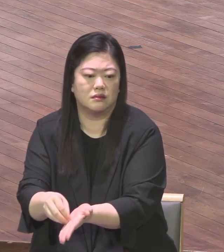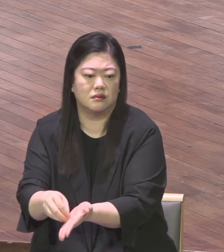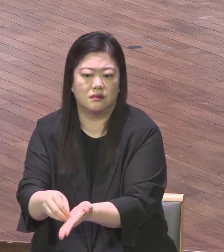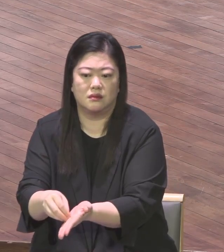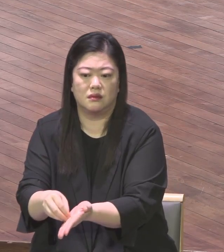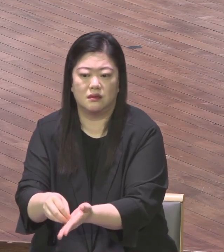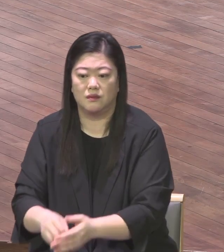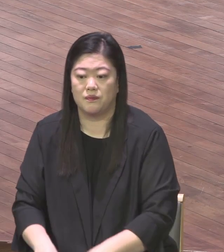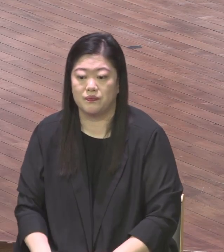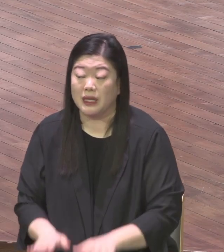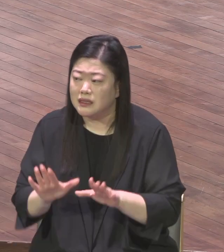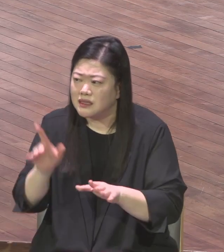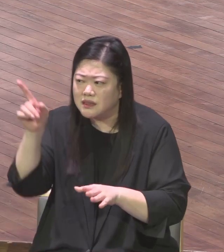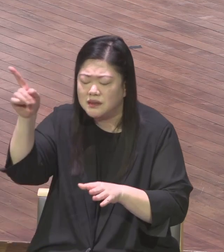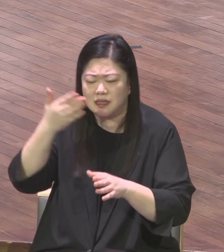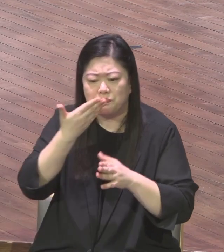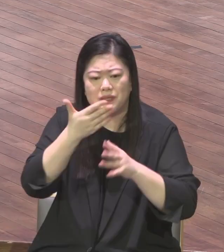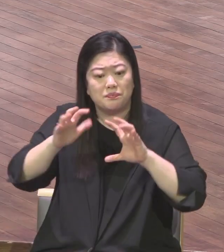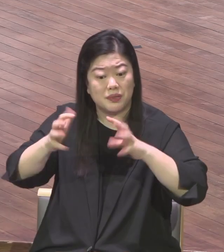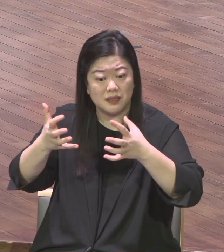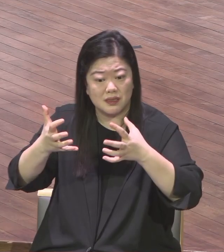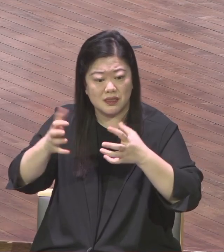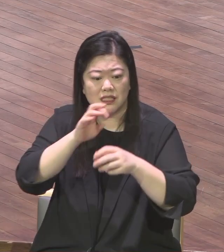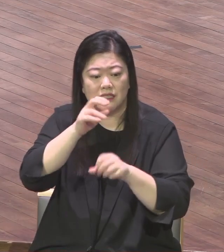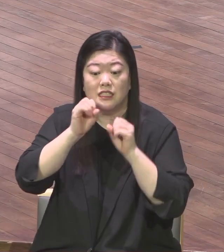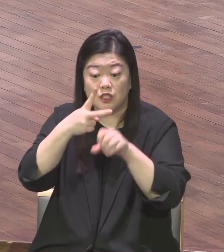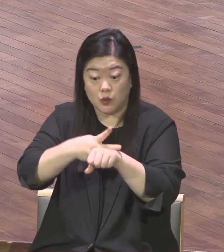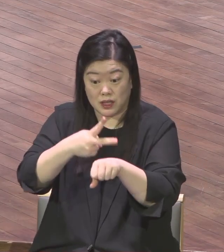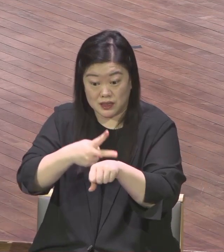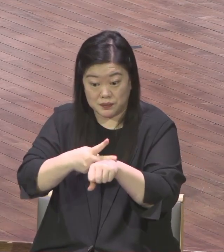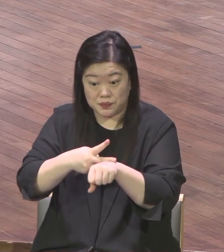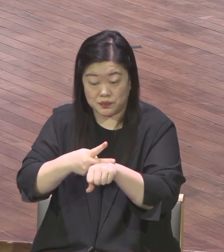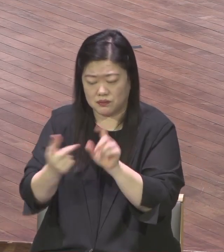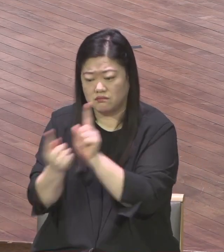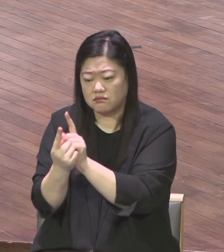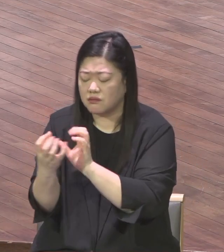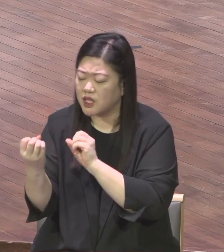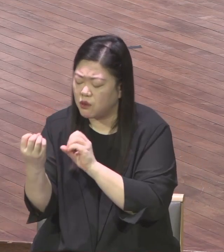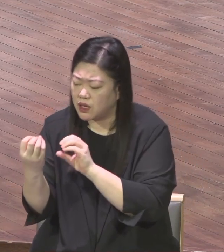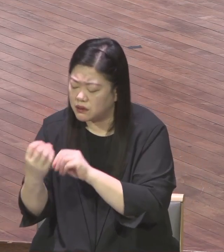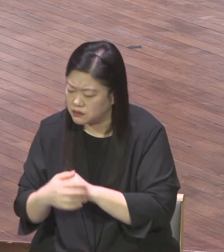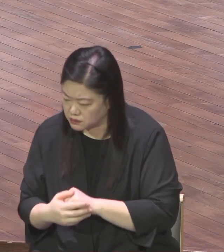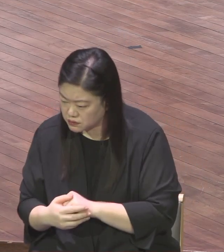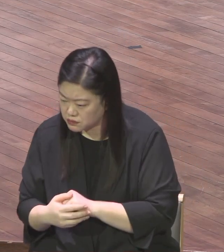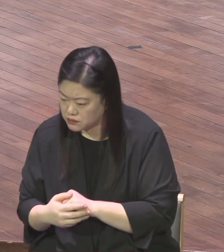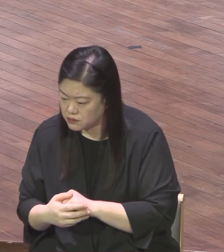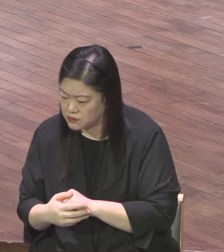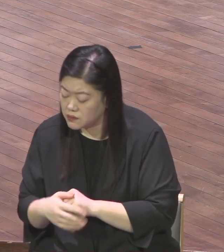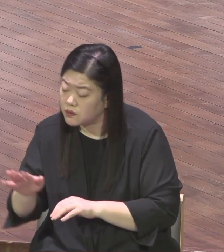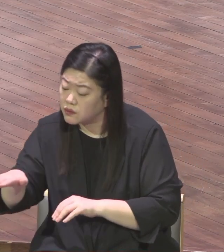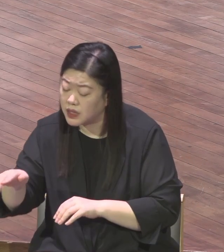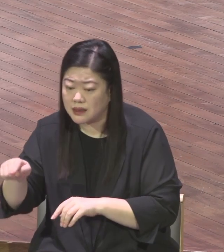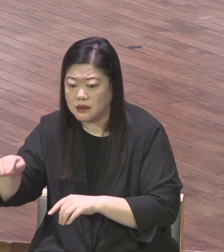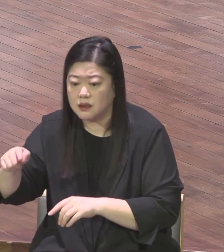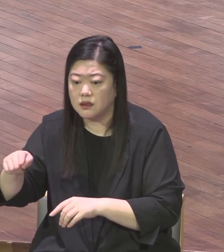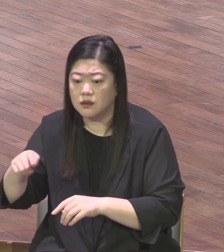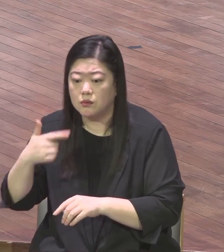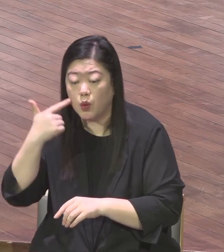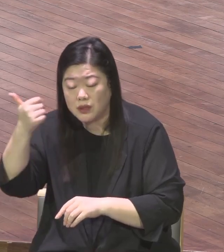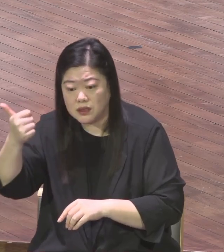그래서 필리핀의 어느 선교사님 그러대, 아니 또 지나가는데 어머니 하나님께 들어보셨어요? 이러더래.